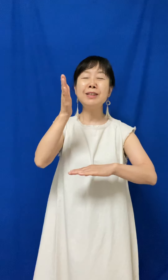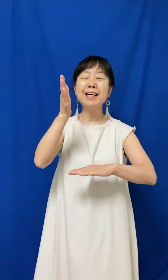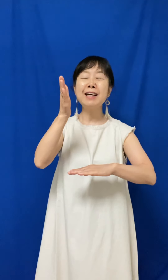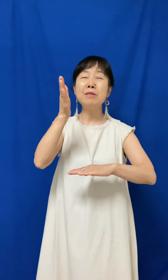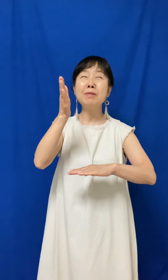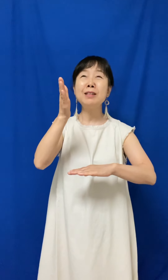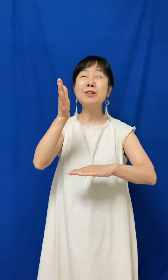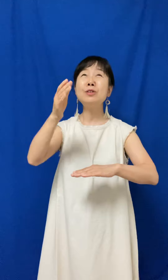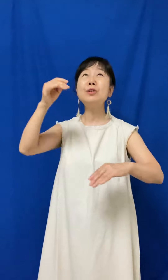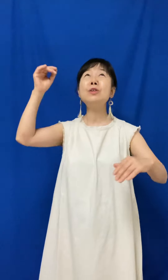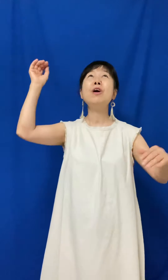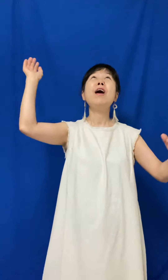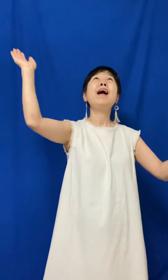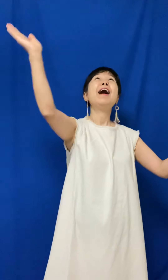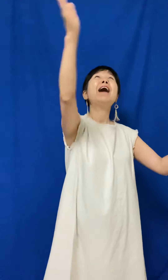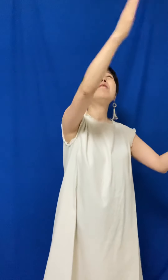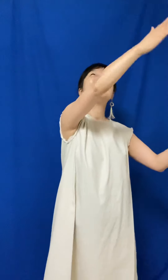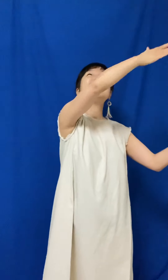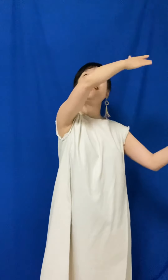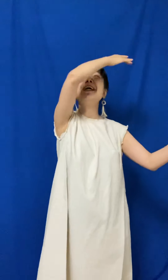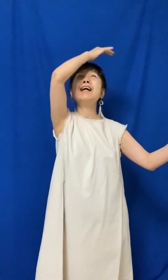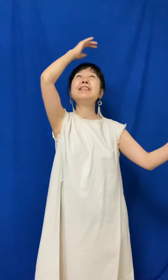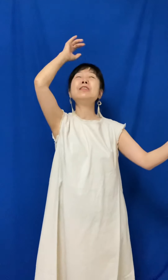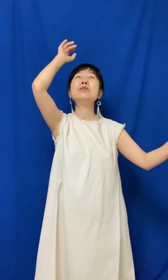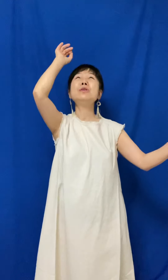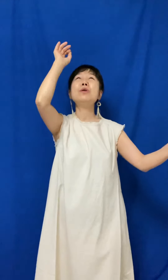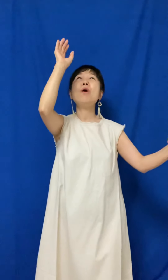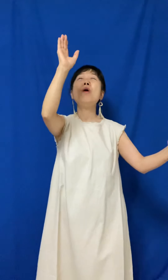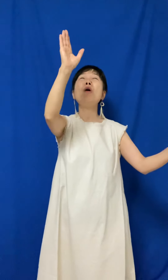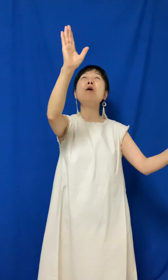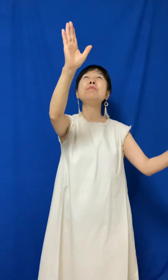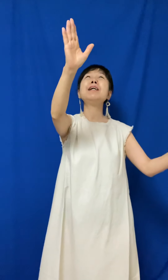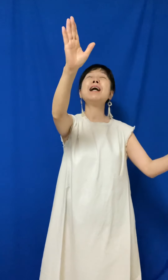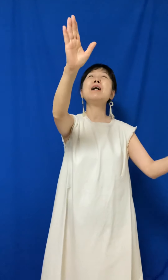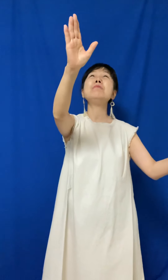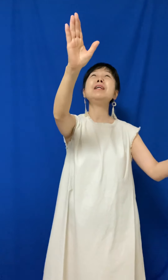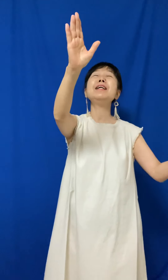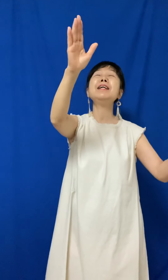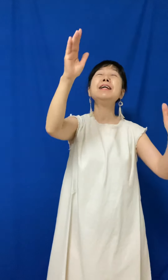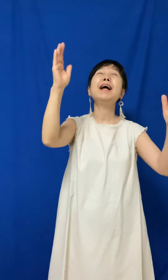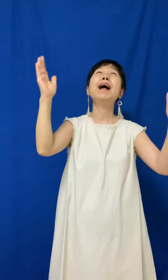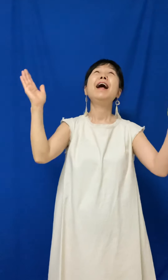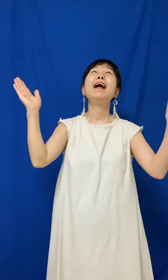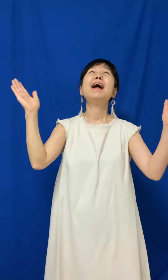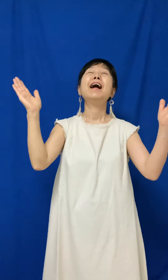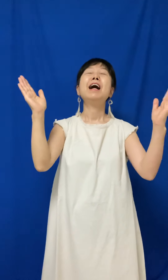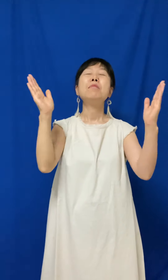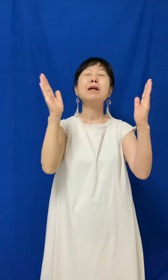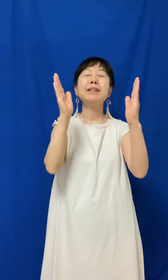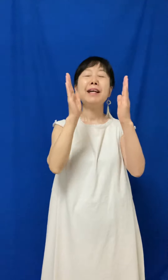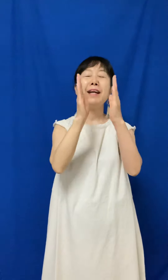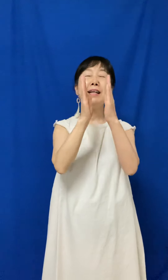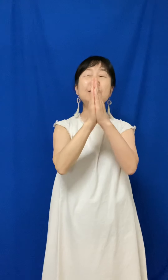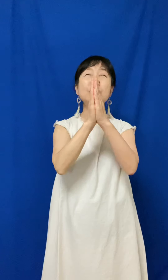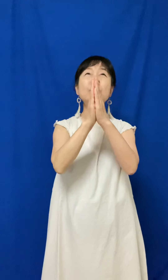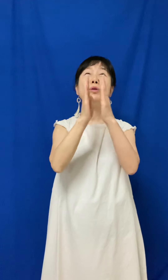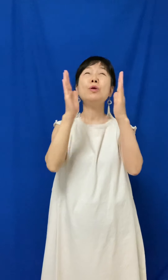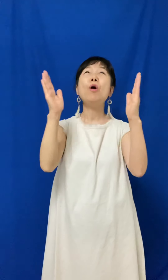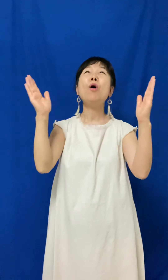ございます。アマテラスオホミカミ、アマテラスオホ